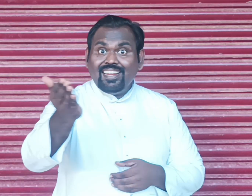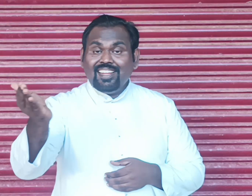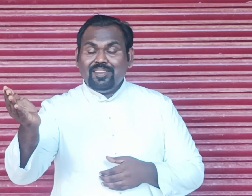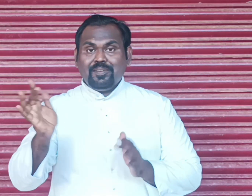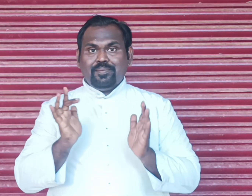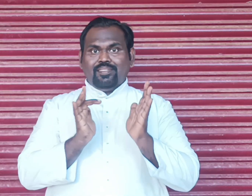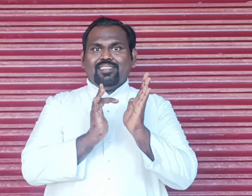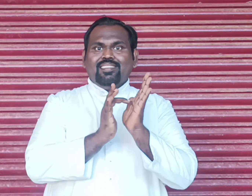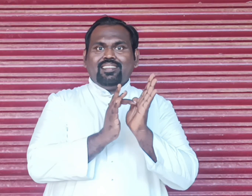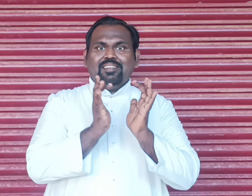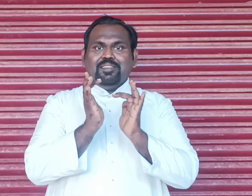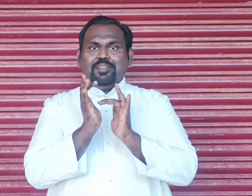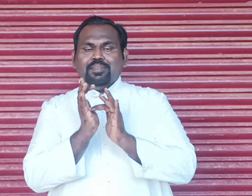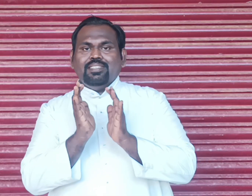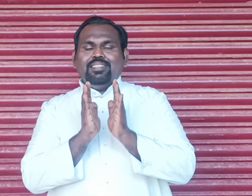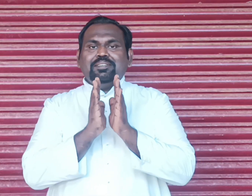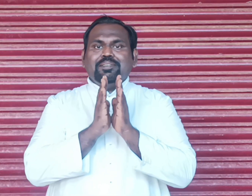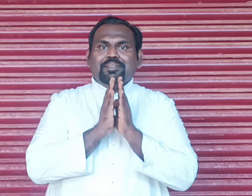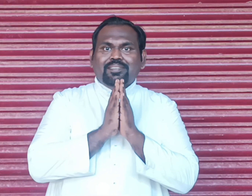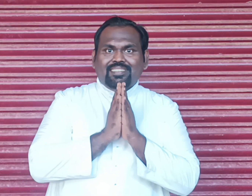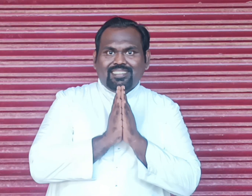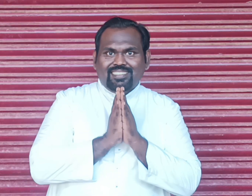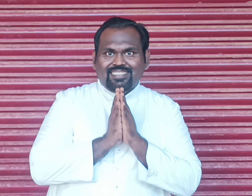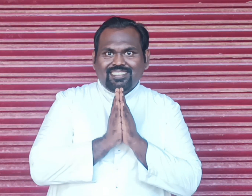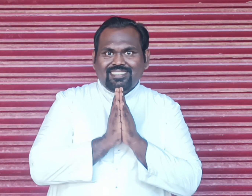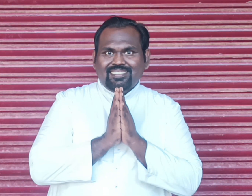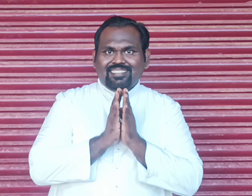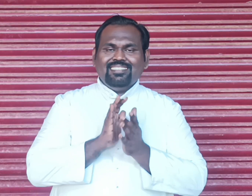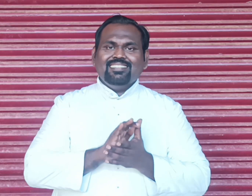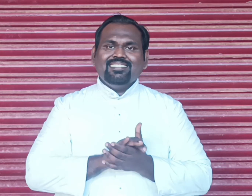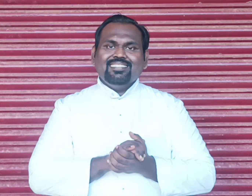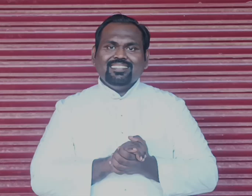എല്ലാവർക്കും ഈശോ മിശിഹായ്ക്ക് സ്തുതിയായിരിക്കട്ടെ.